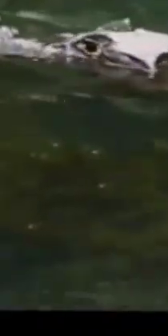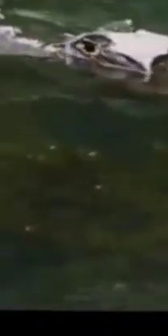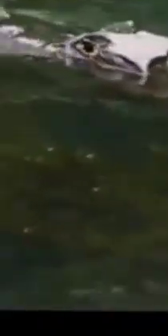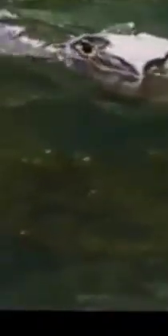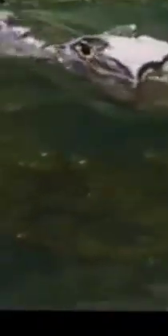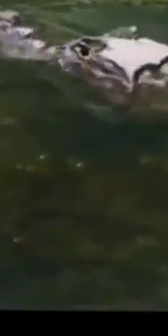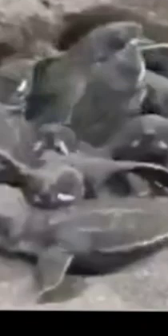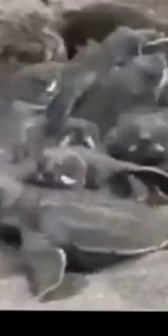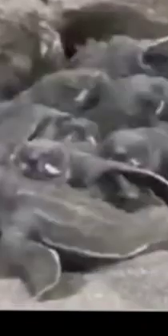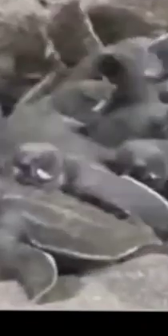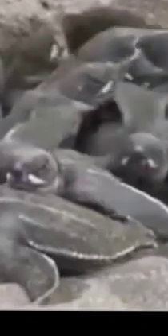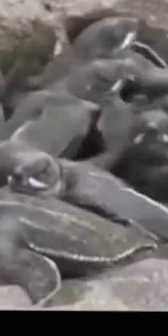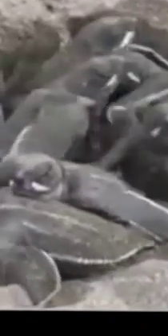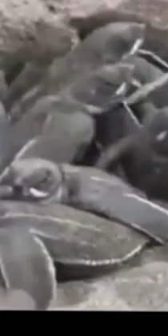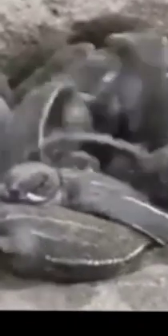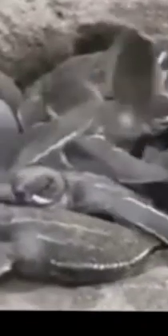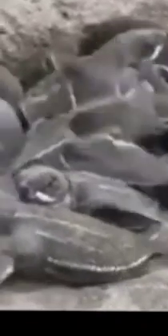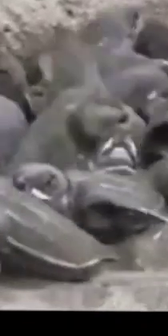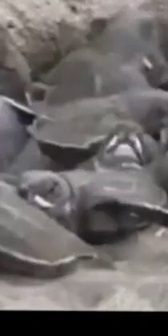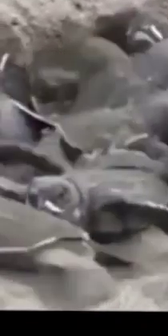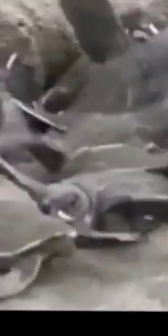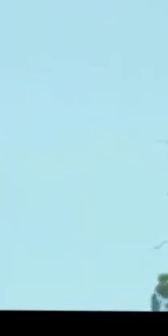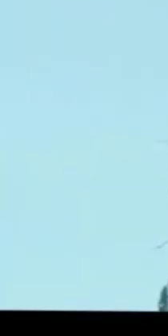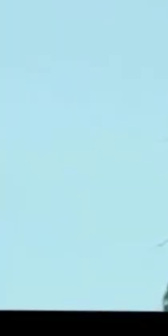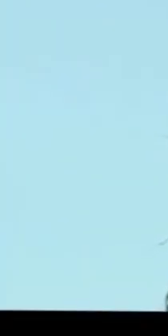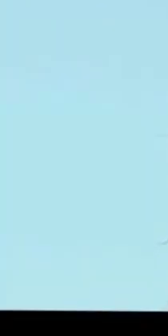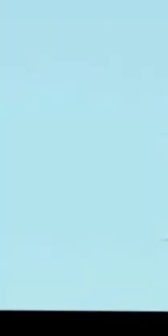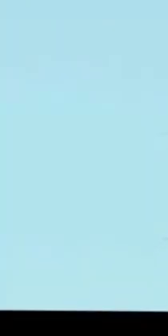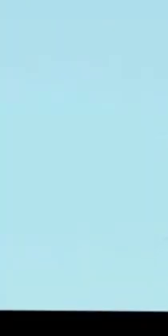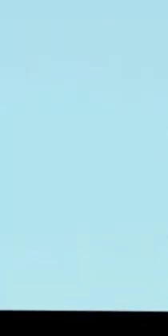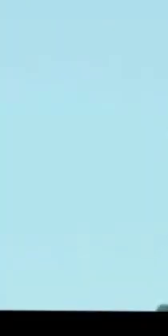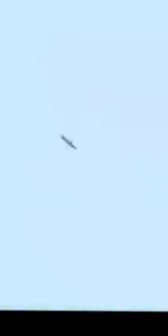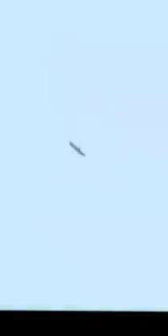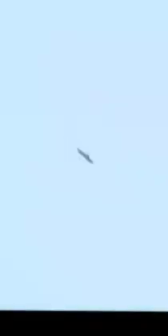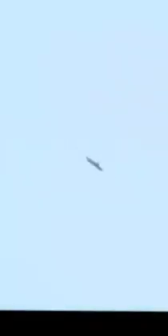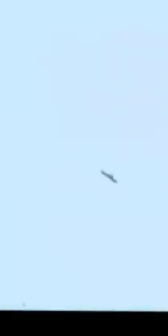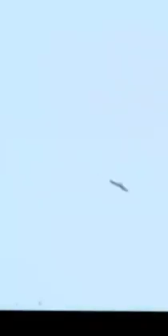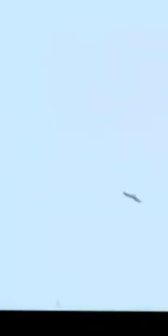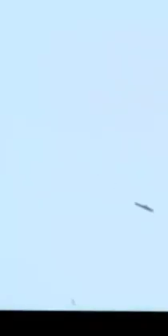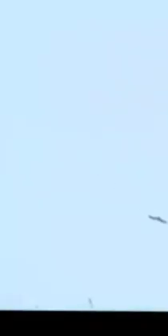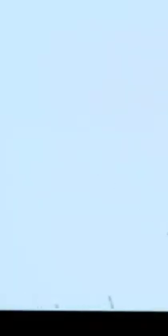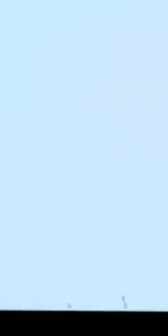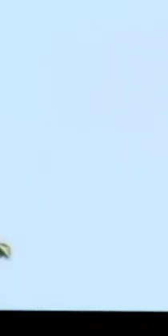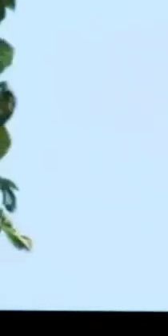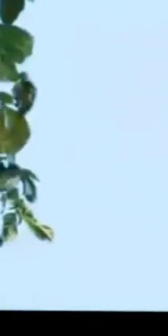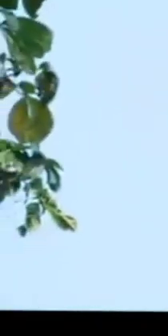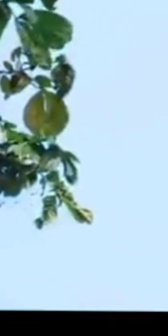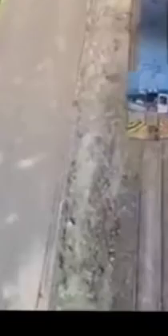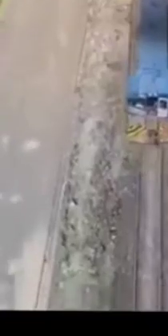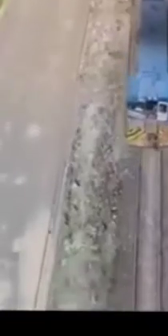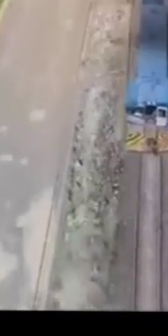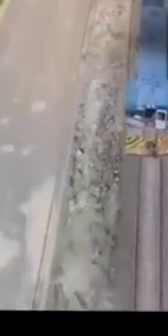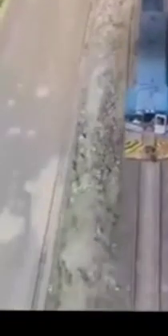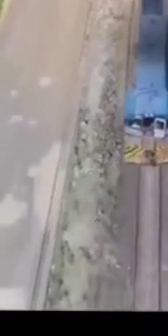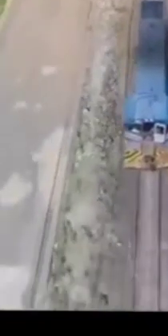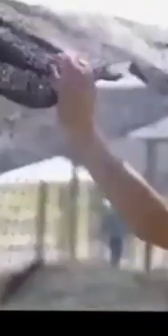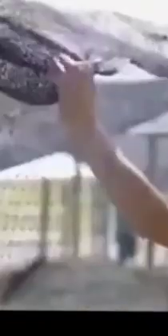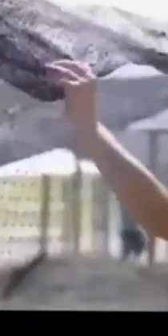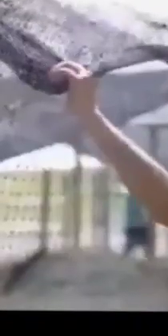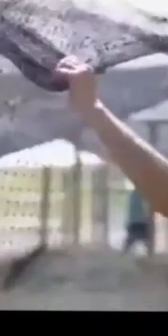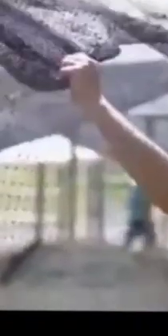reptiles exóticos visitantes y un espectáculo aéreo que engalana nuestros paisajes